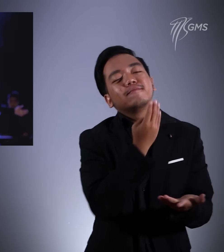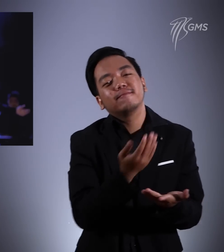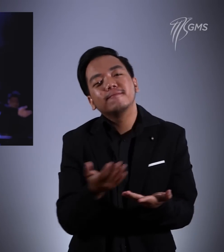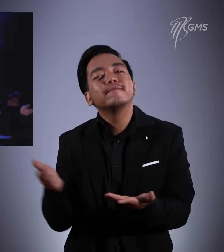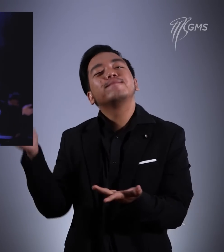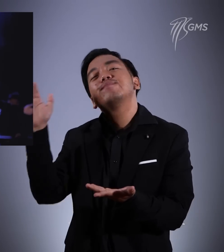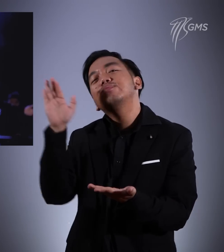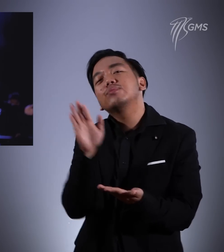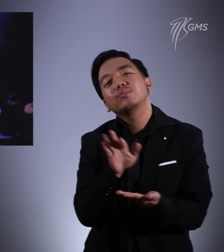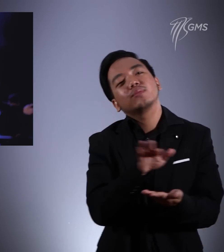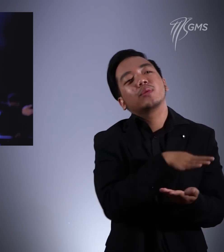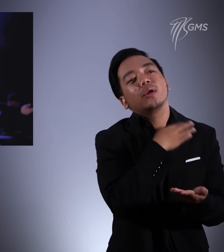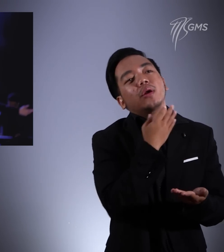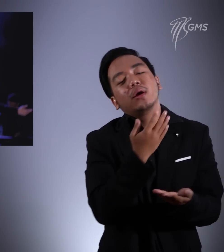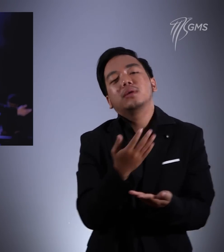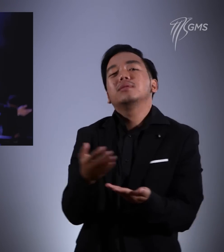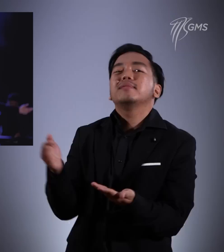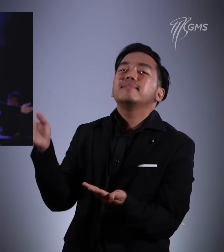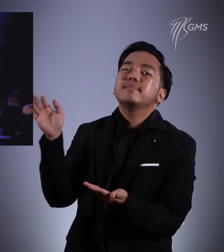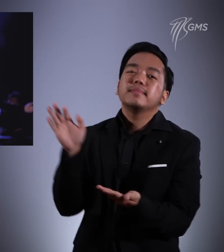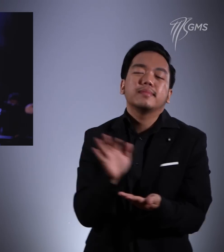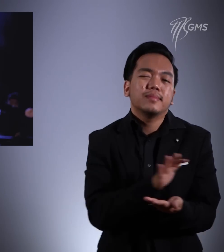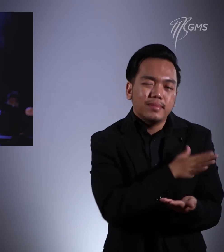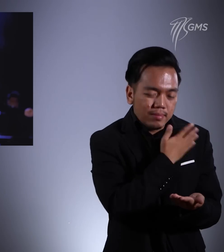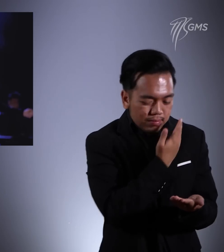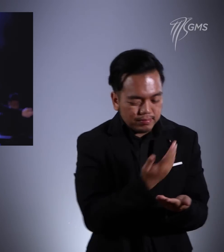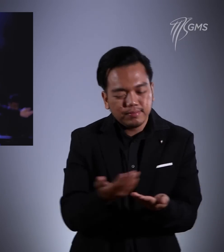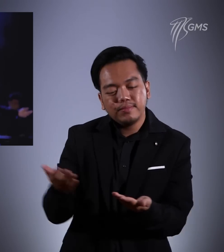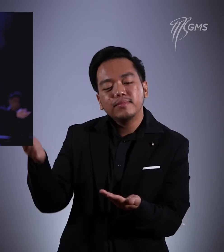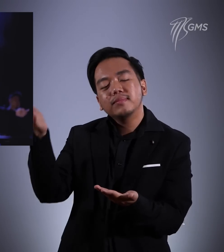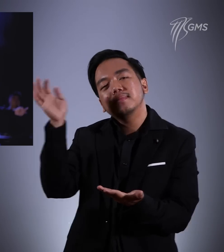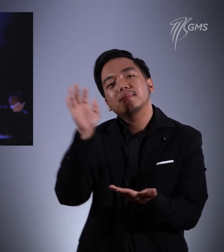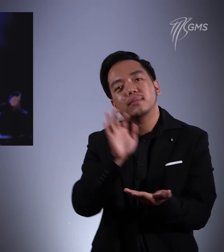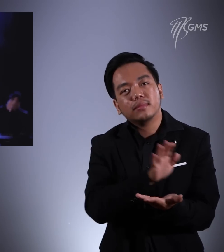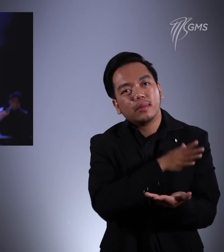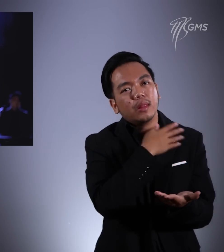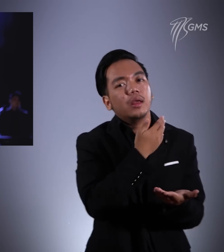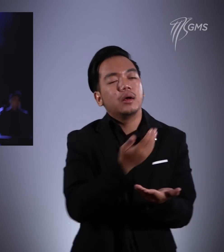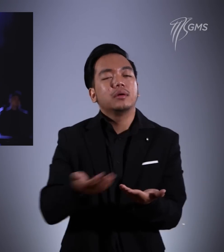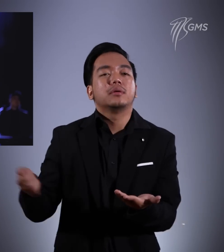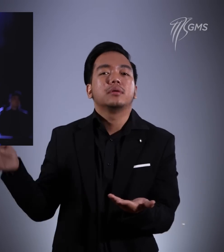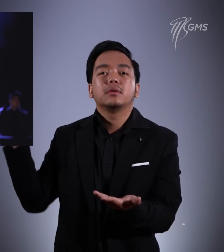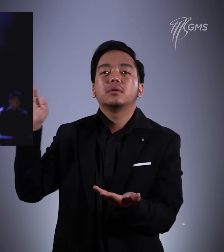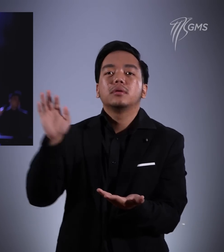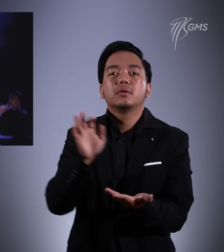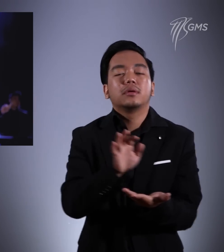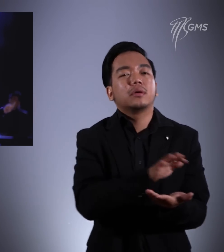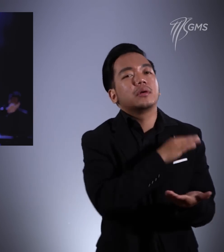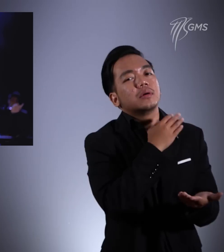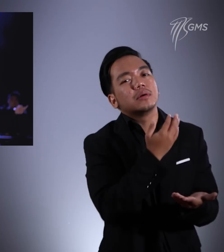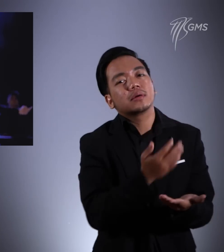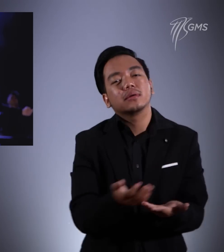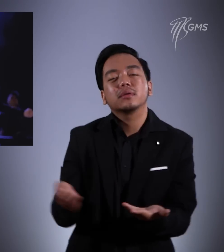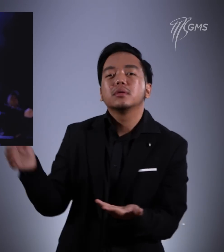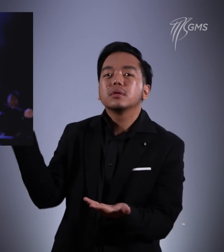Oh, wachiraraya sandararamu. Inaramaya soramaya sandaramaya